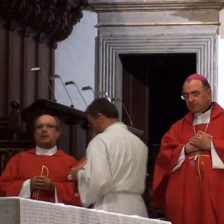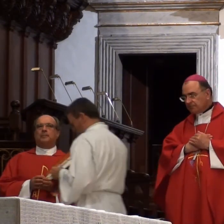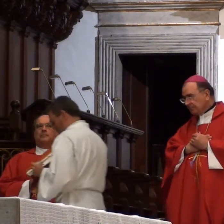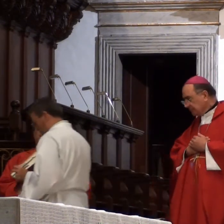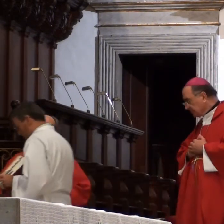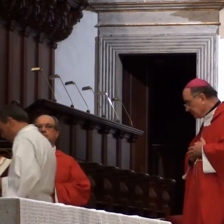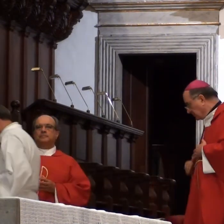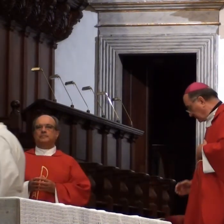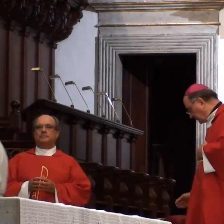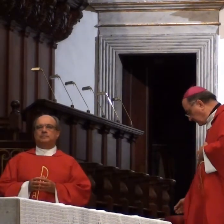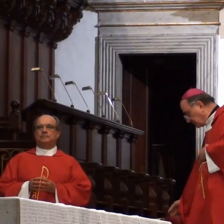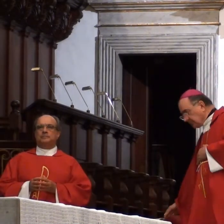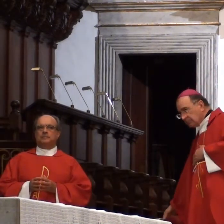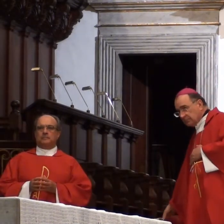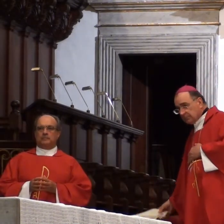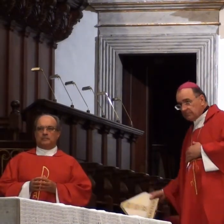siglos